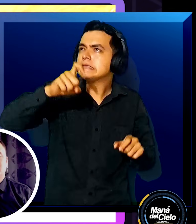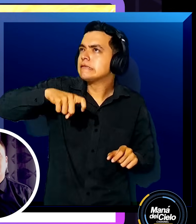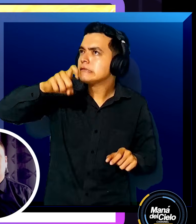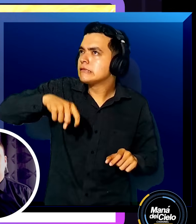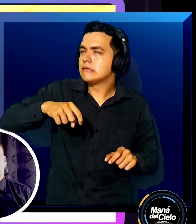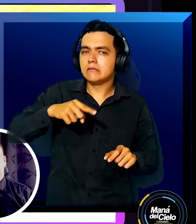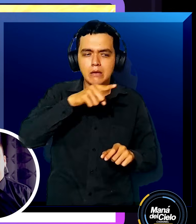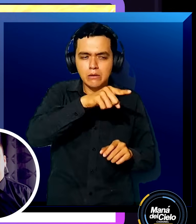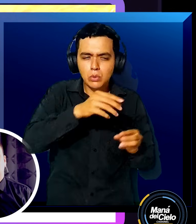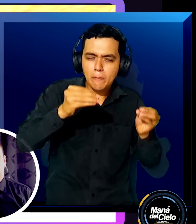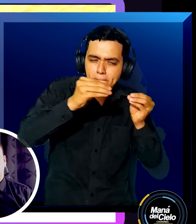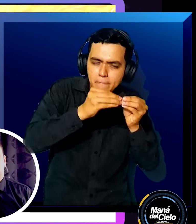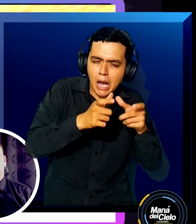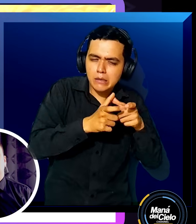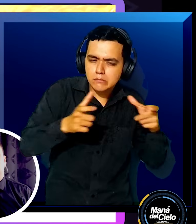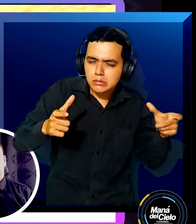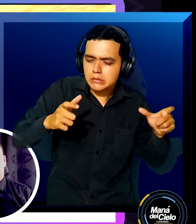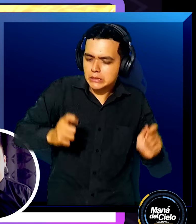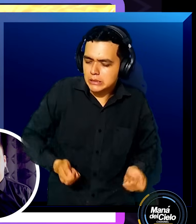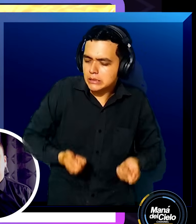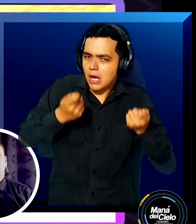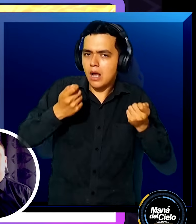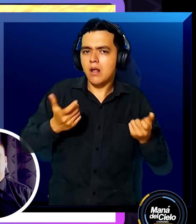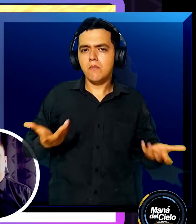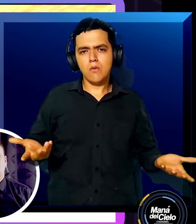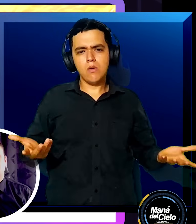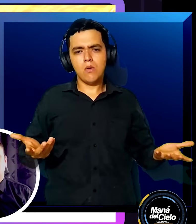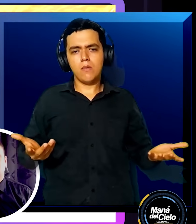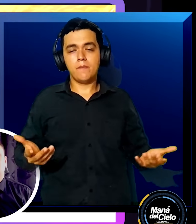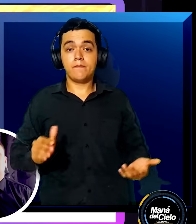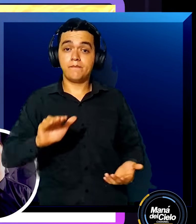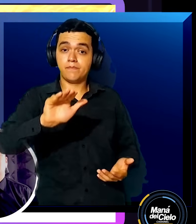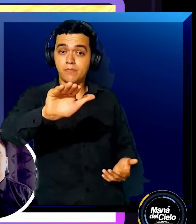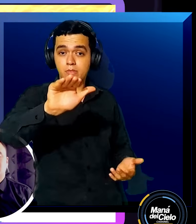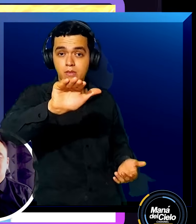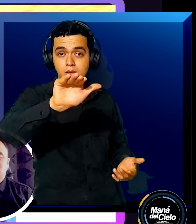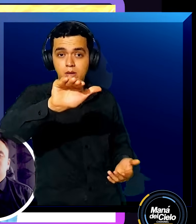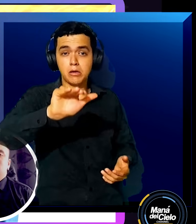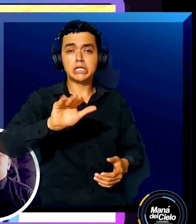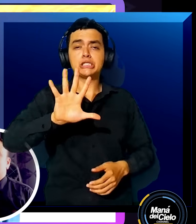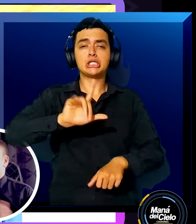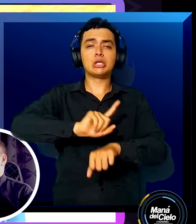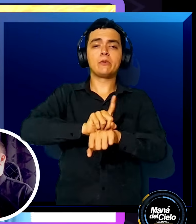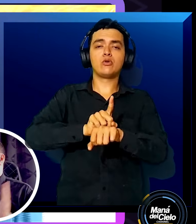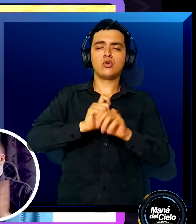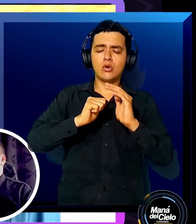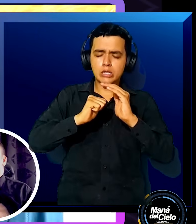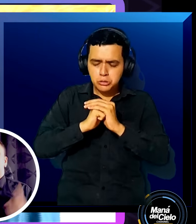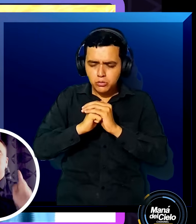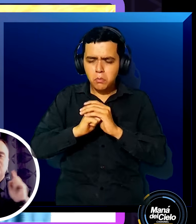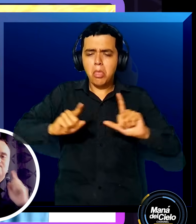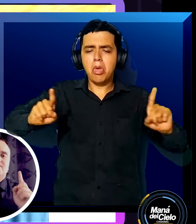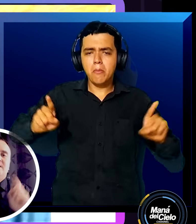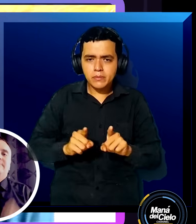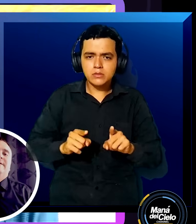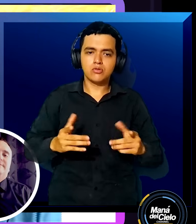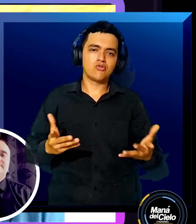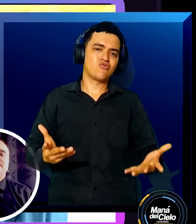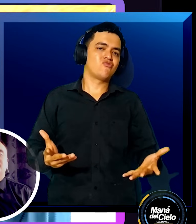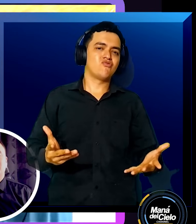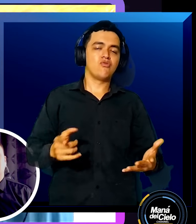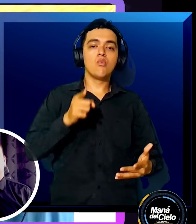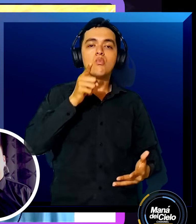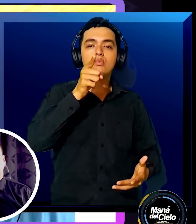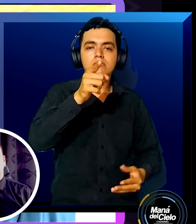fuerzas, porque una mujer cuando va a dar a luz, ella necesita prepararse. Son 9-10 centímetros de dilatación para poder venir